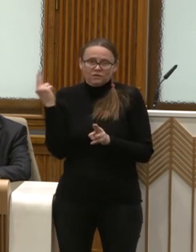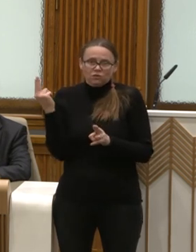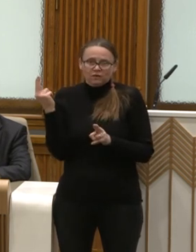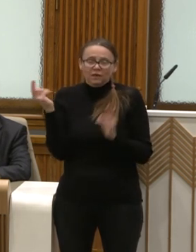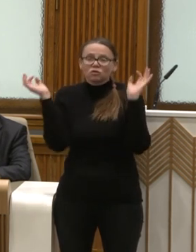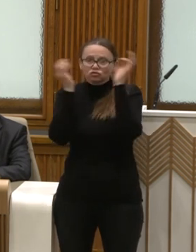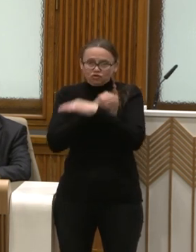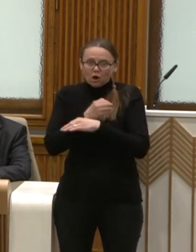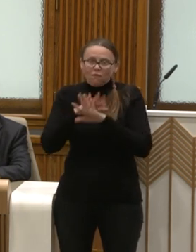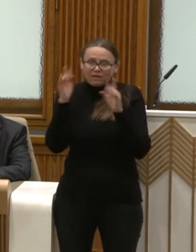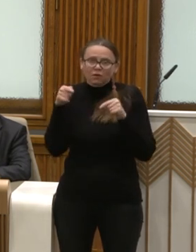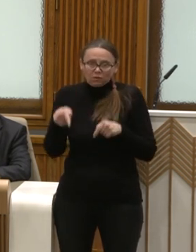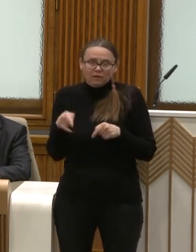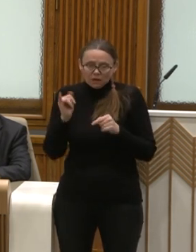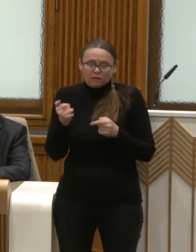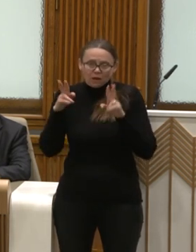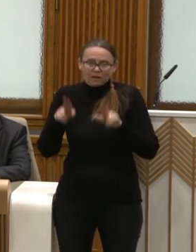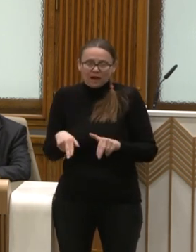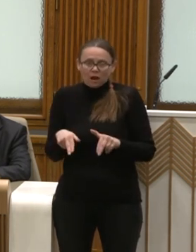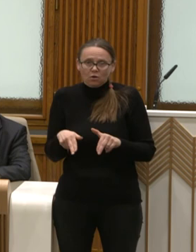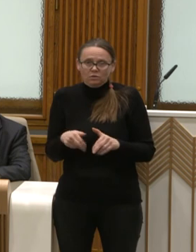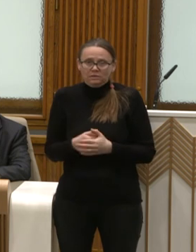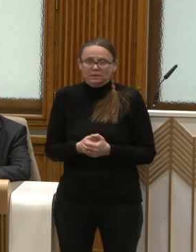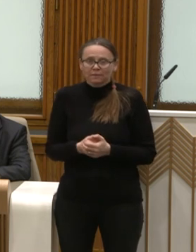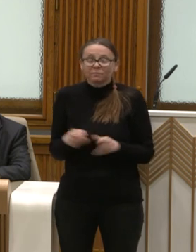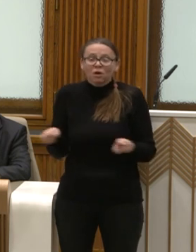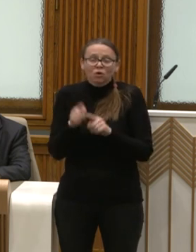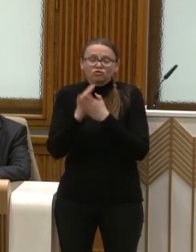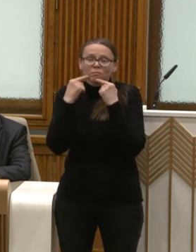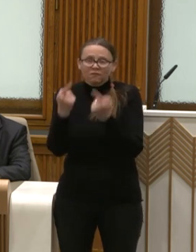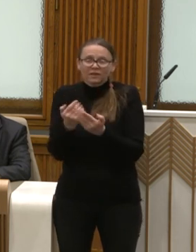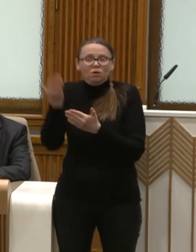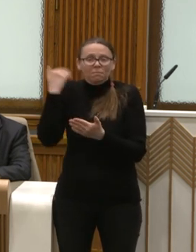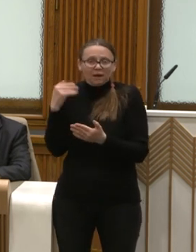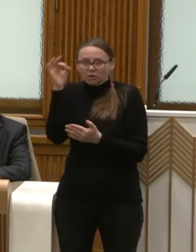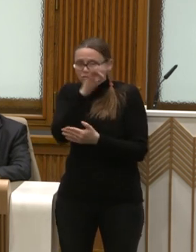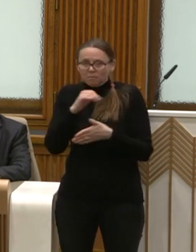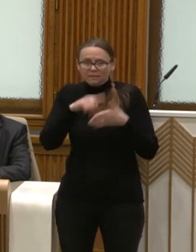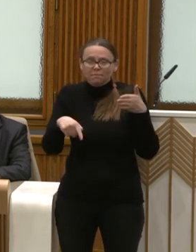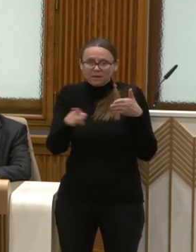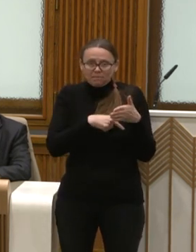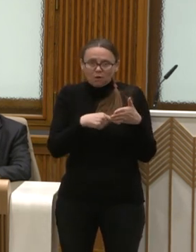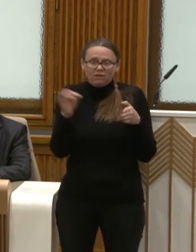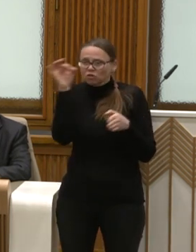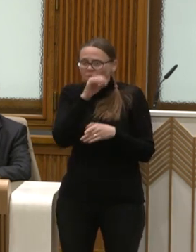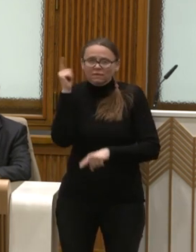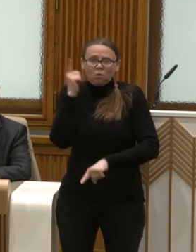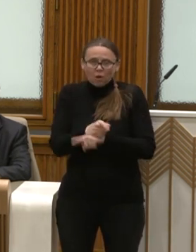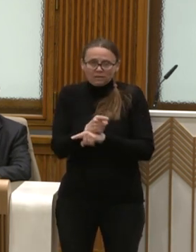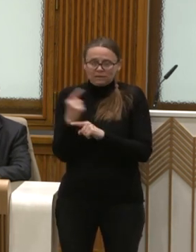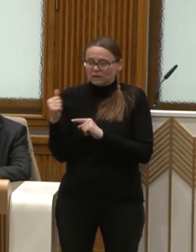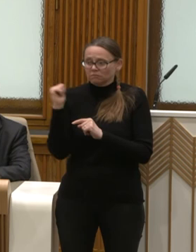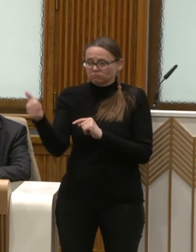Ja, žal je veliko tega realnost. Ampak, kot že rečeno, prej nobena prepoved, ne, nobena zaukazana